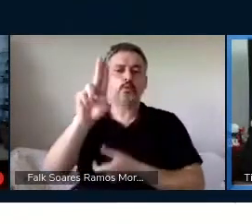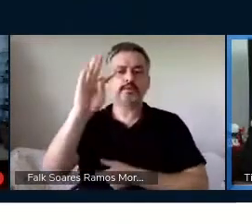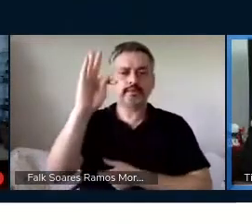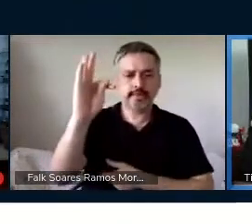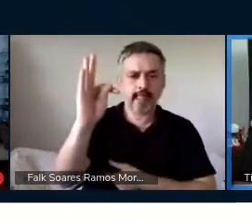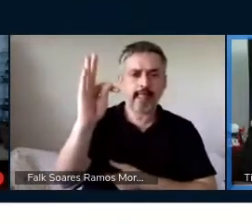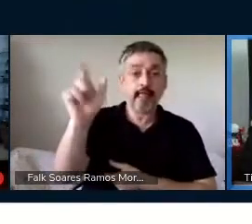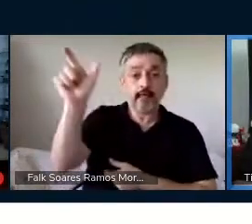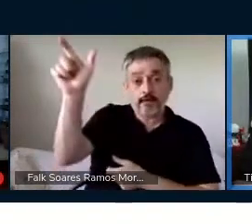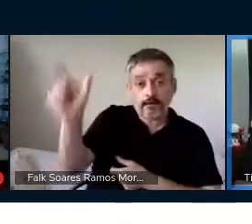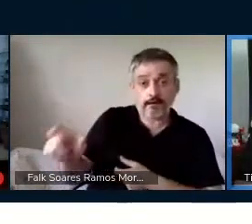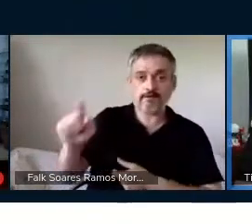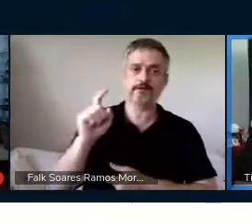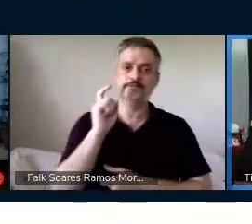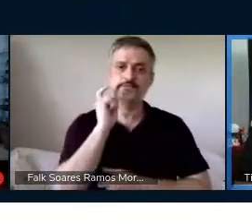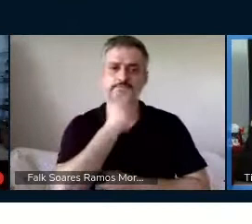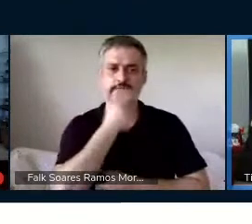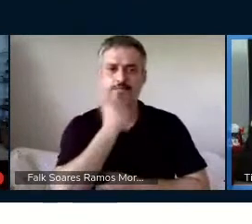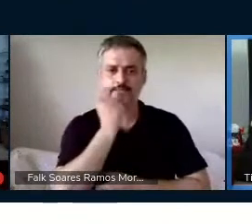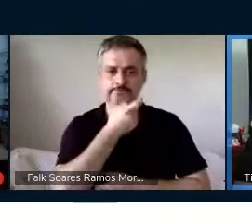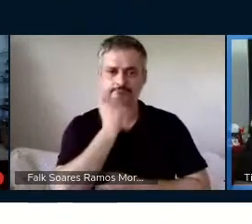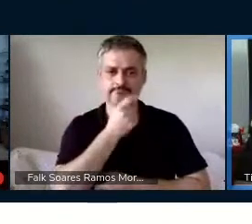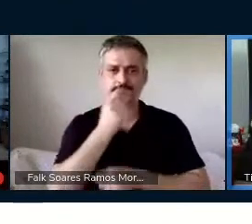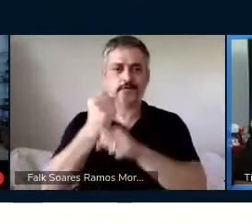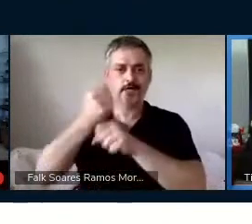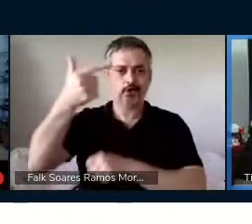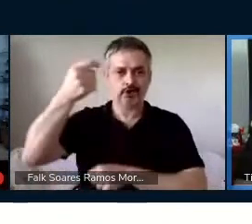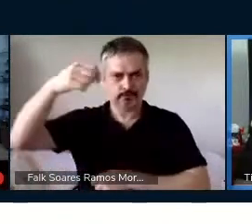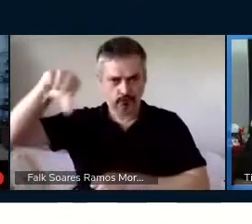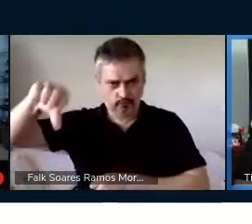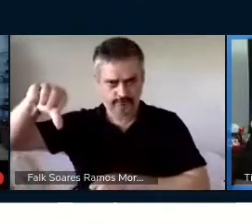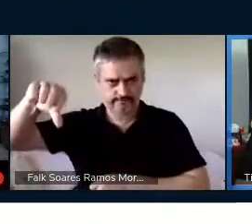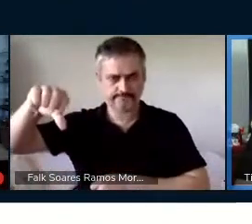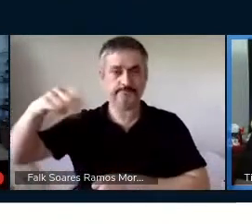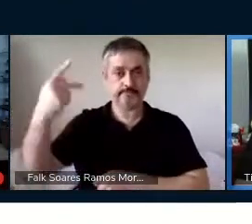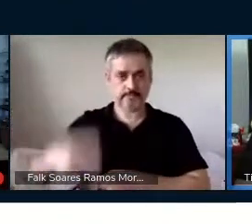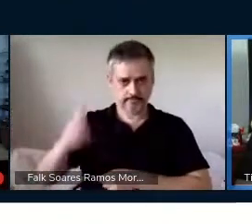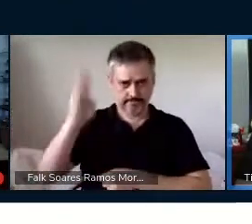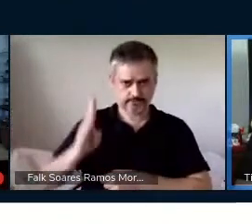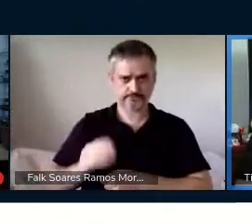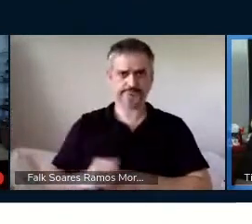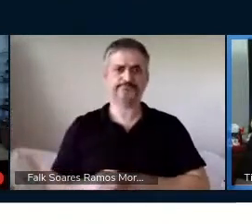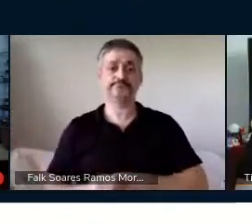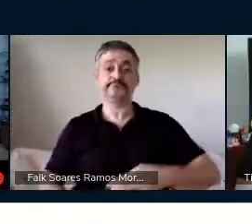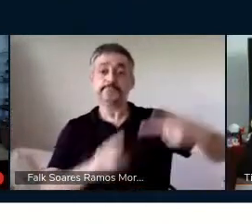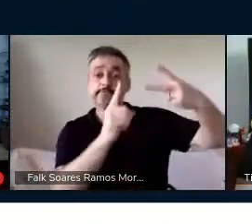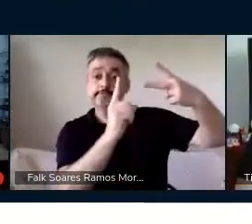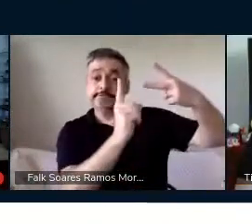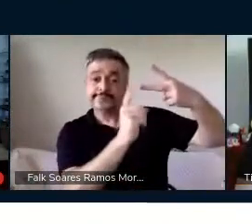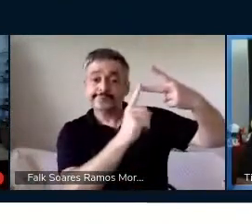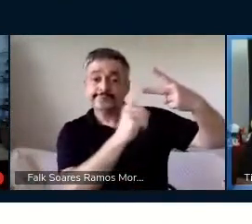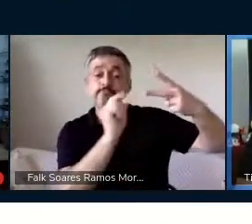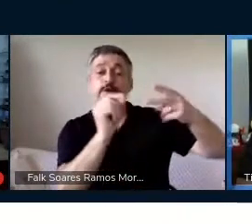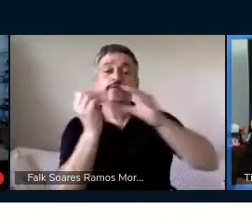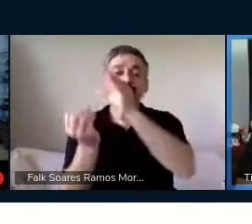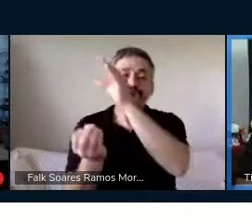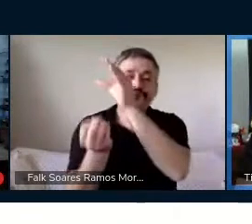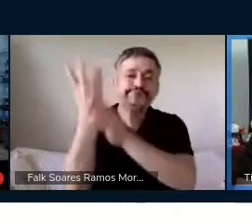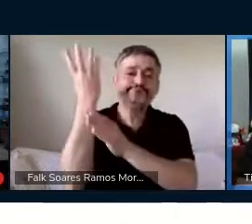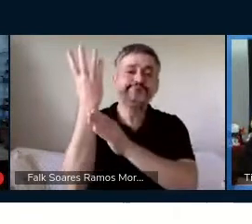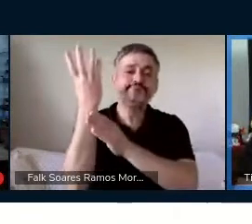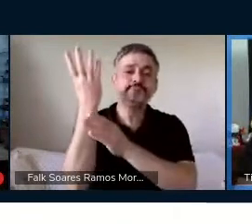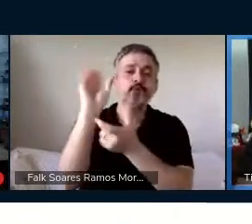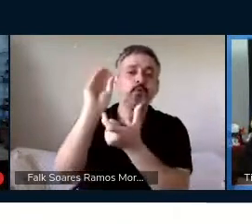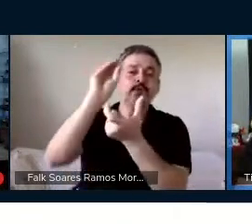unidades terminológicas de Faria Nascimento, proposta em 2009. E a